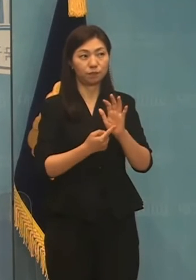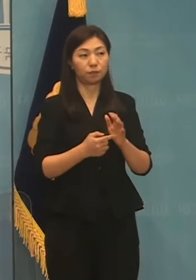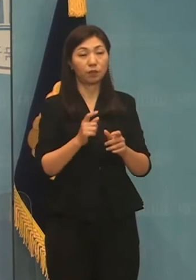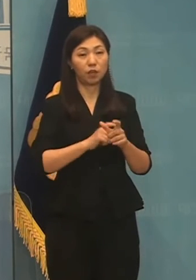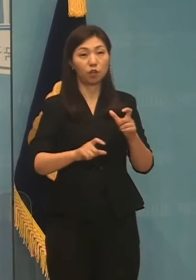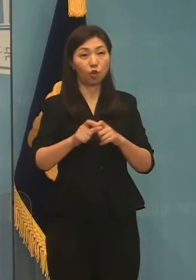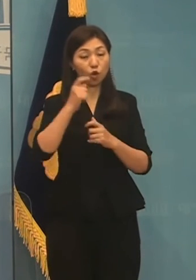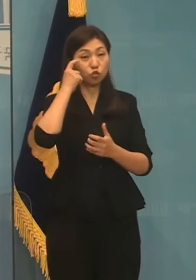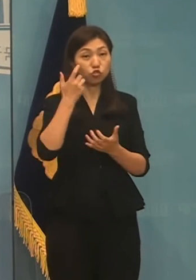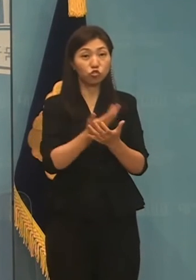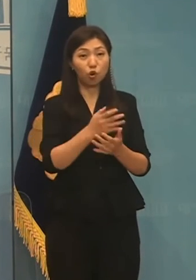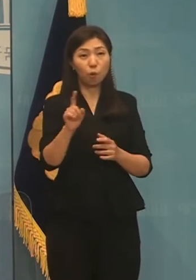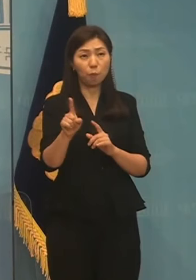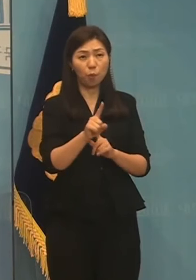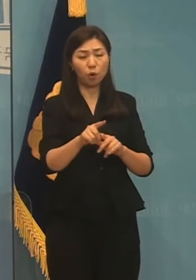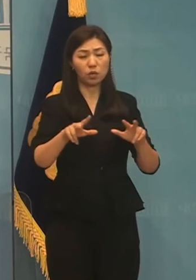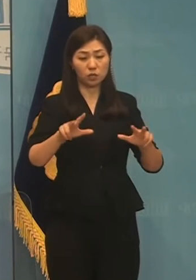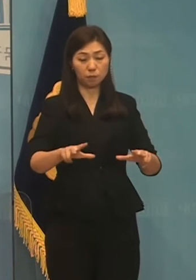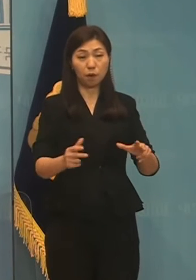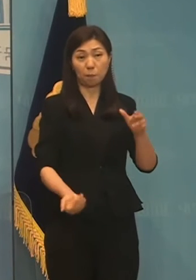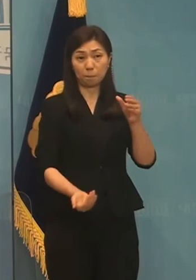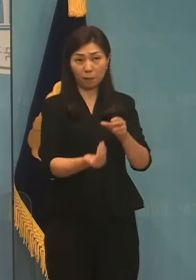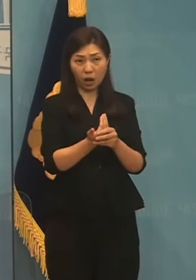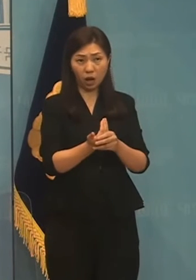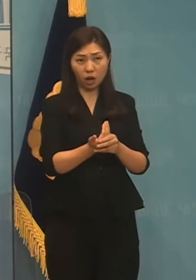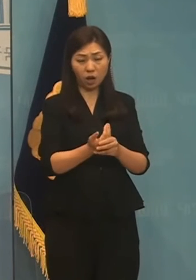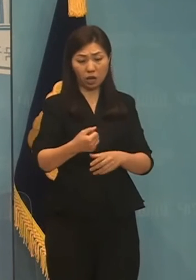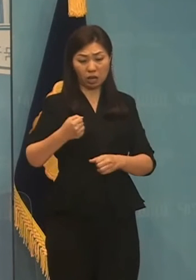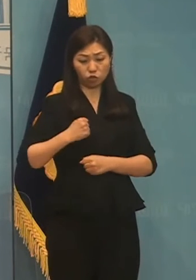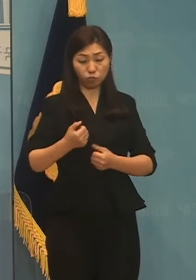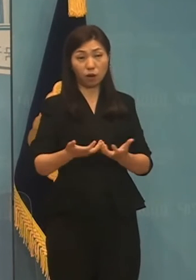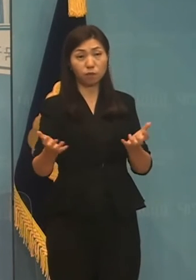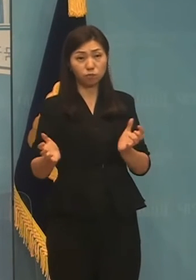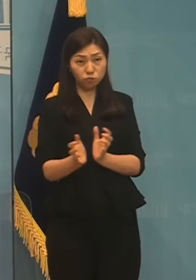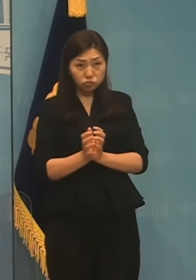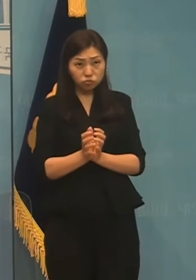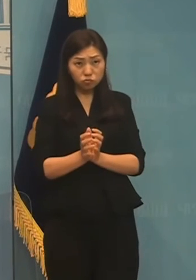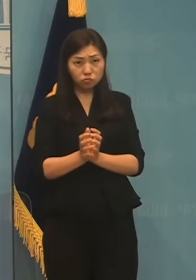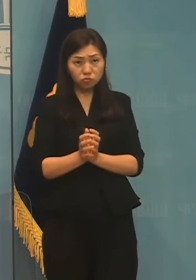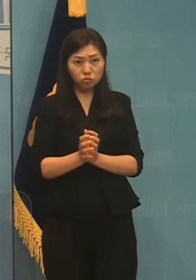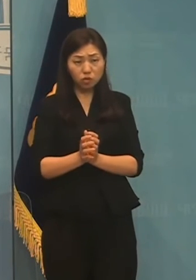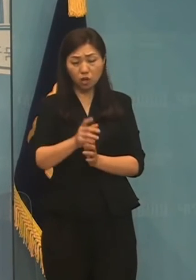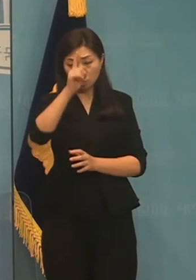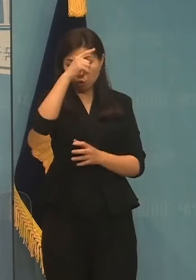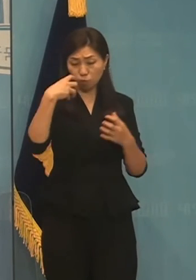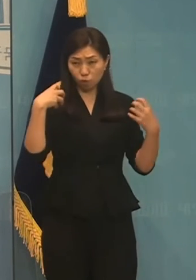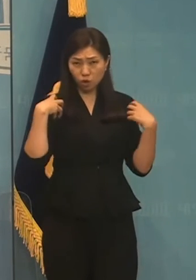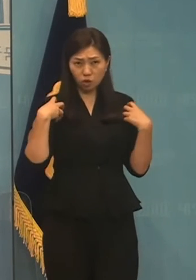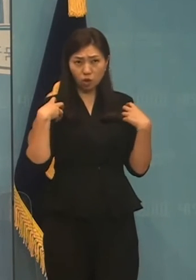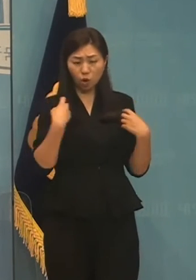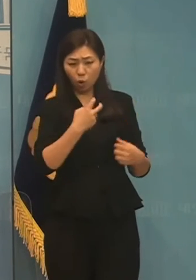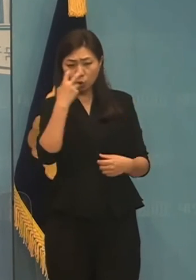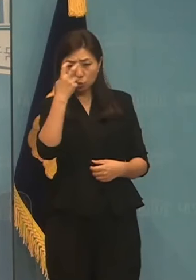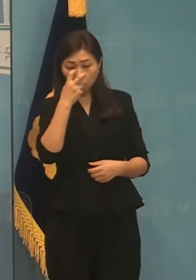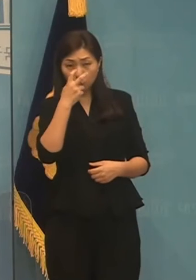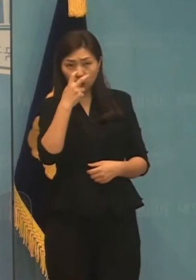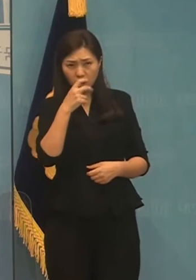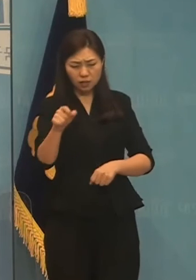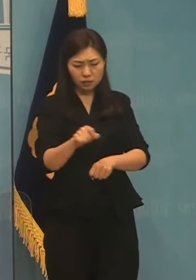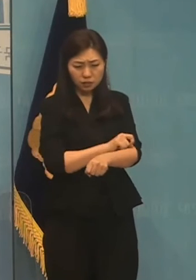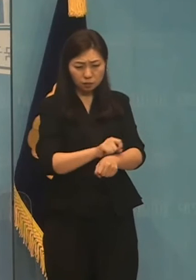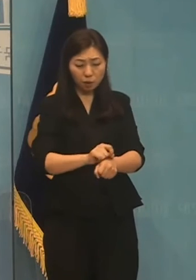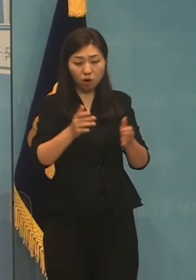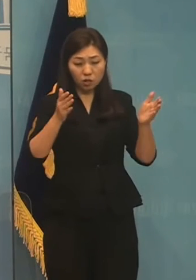또 추격을 이것은 이번 사건의 국방과 씩 그런 나선 금 2 * 더 4 죄악의 벌어라 다할